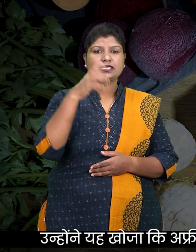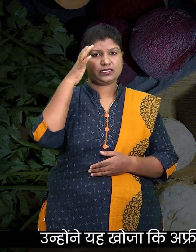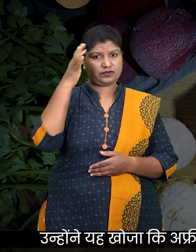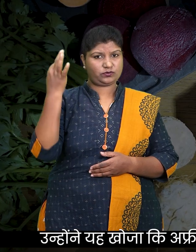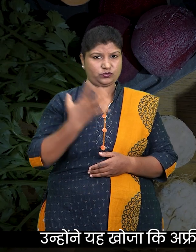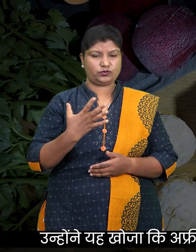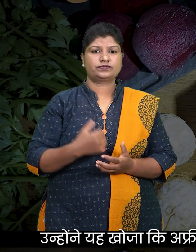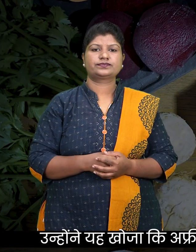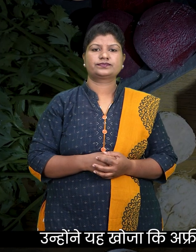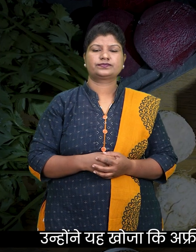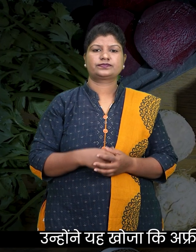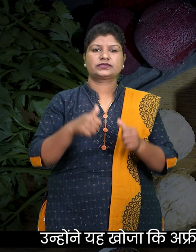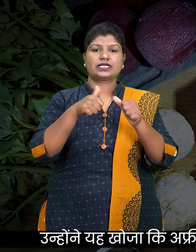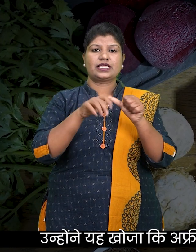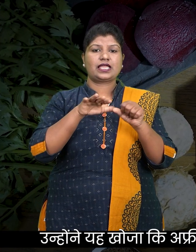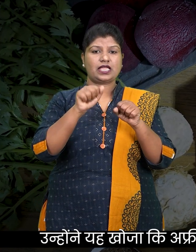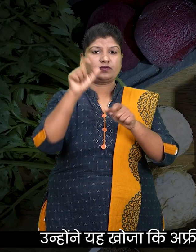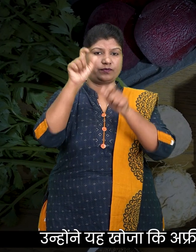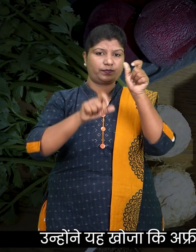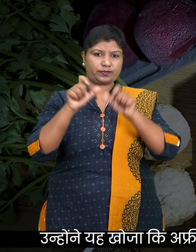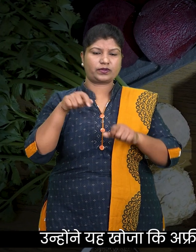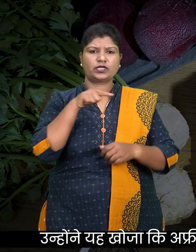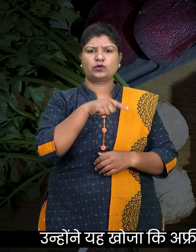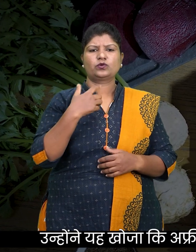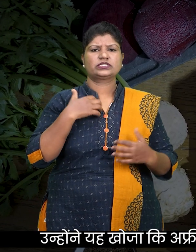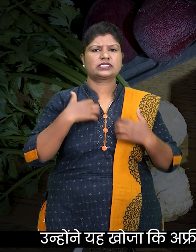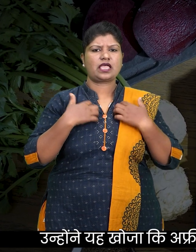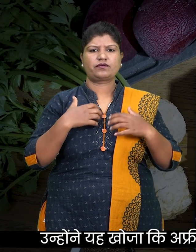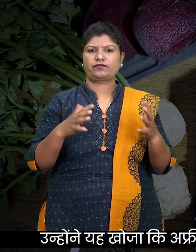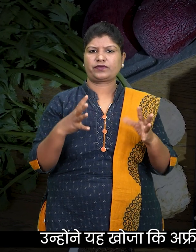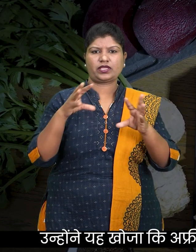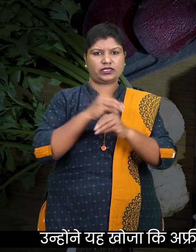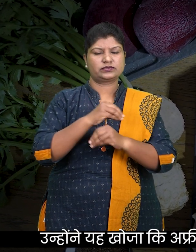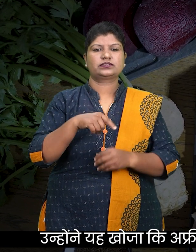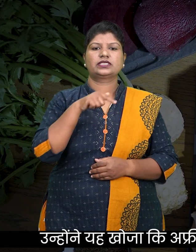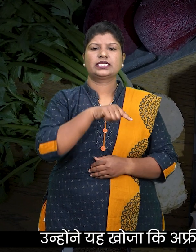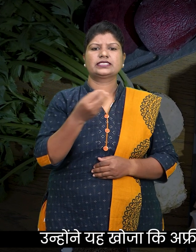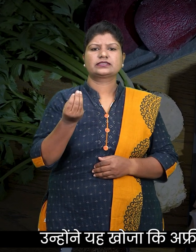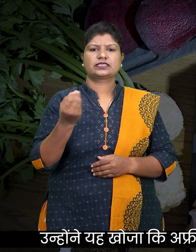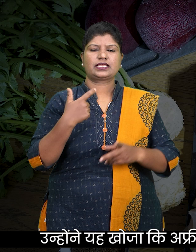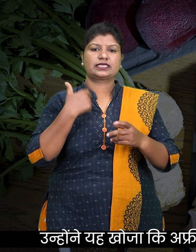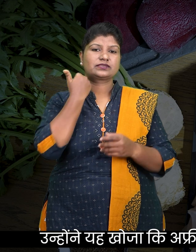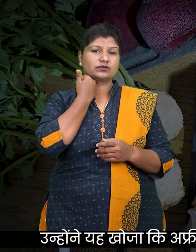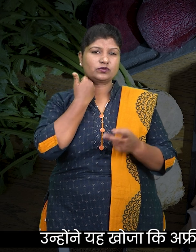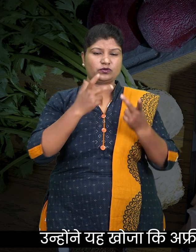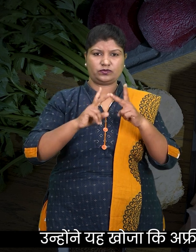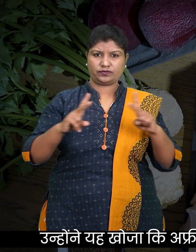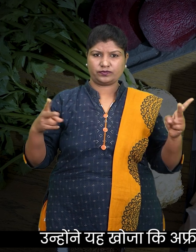उन्होंने यह खोजा कि अफ्रीकाओं को उन कुछ बीमारियों का सामना नहीं करना पड़ा